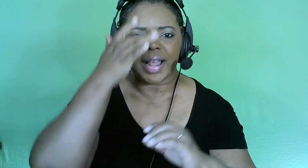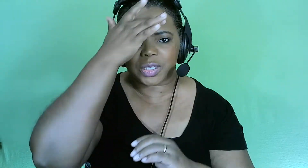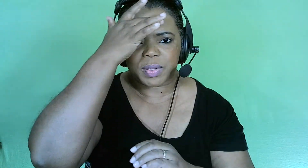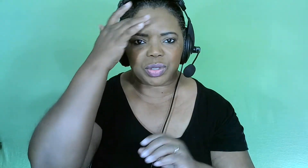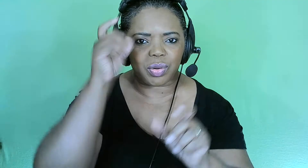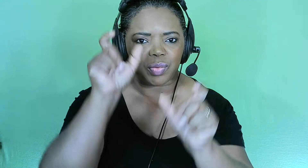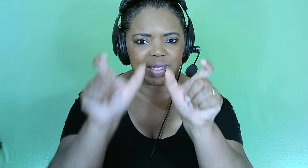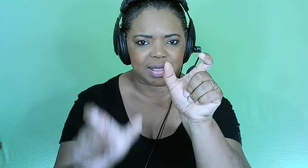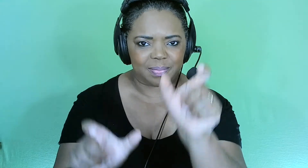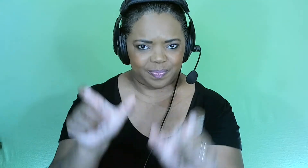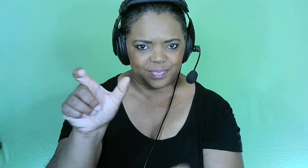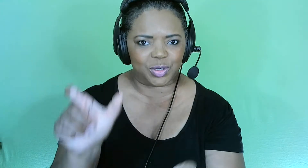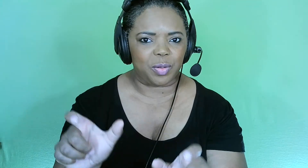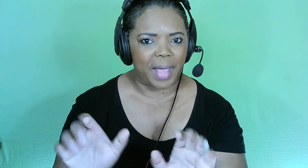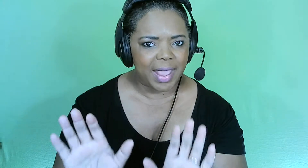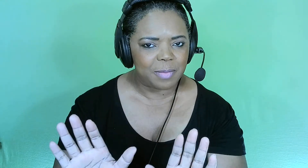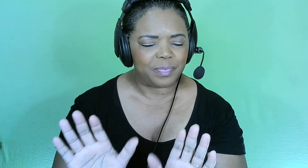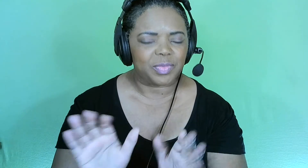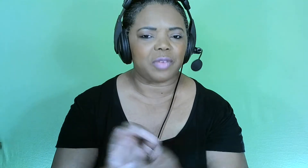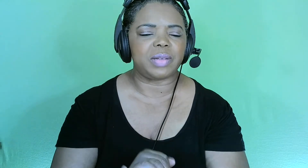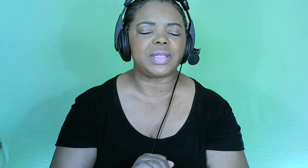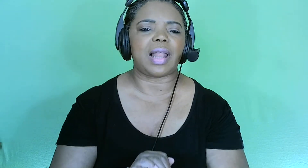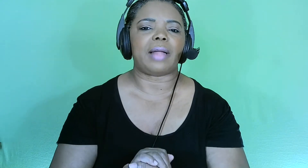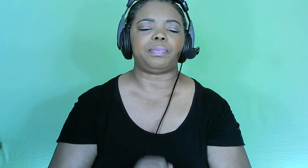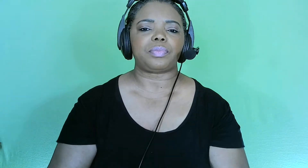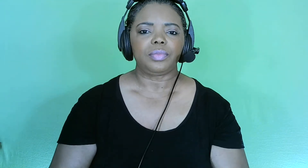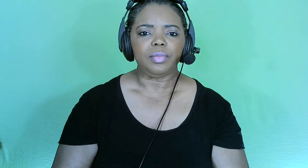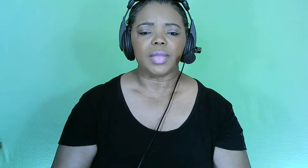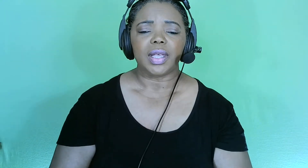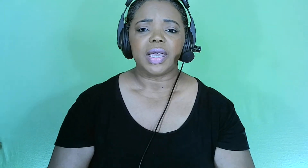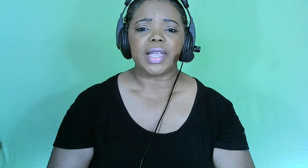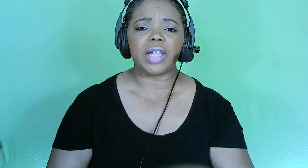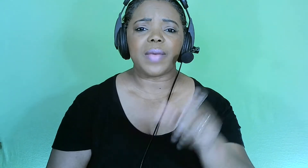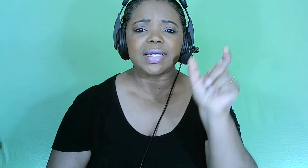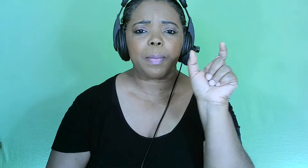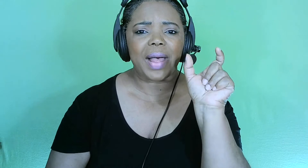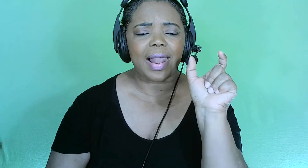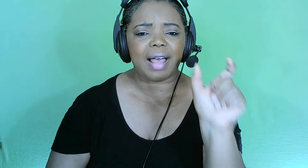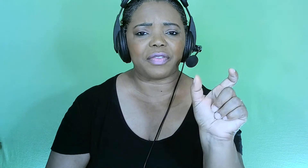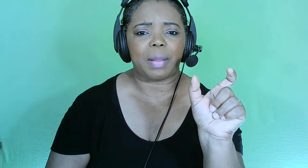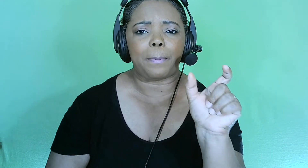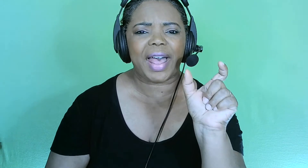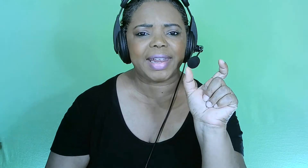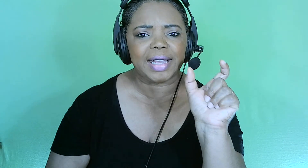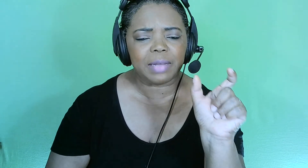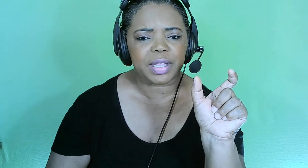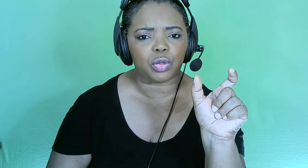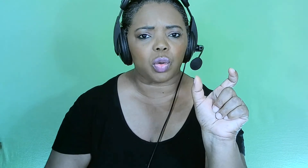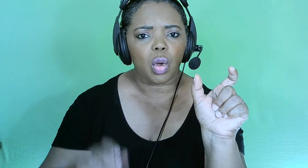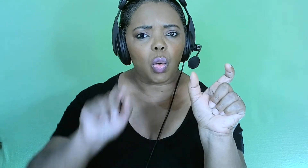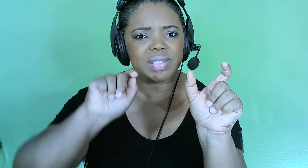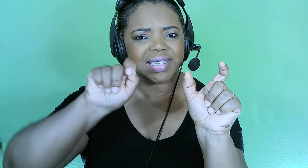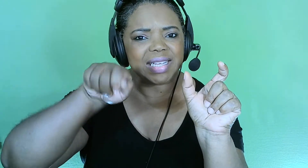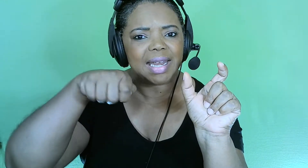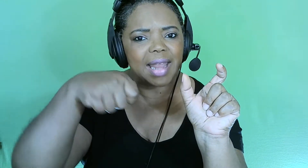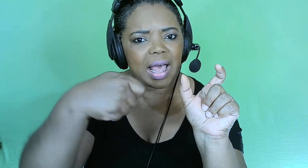as pessoas. Tudo bem? Então vamos lá. Então essa palavra parâmetro, o